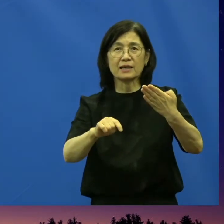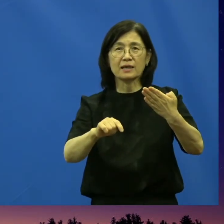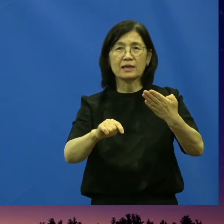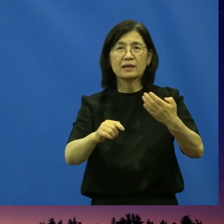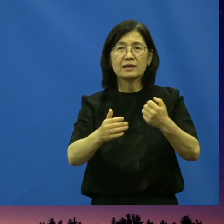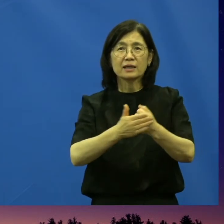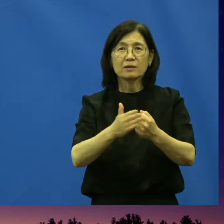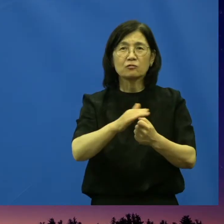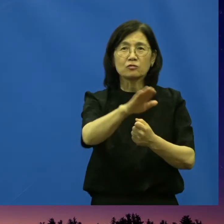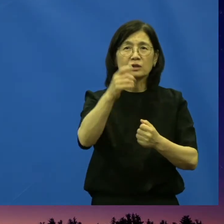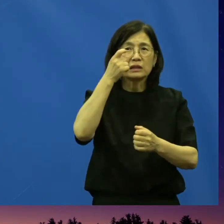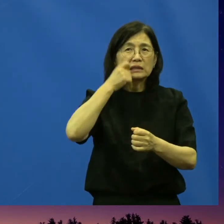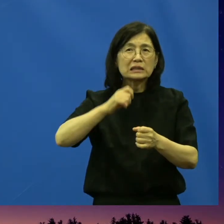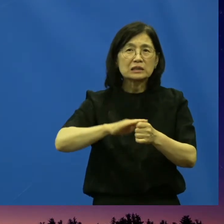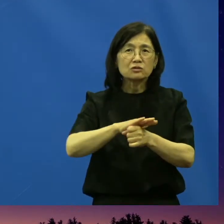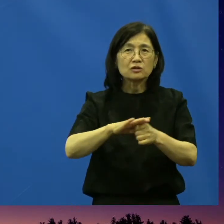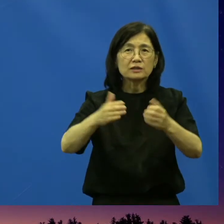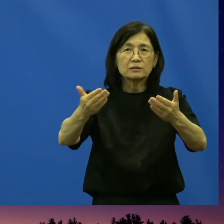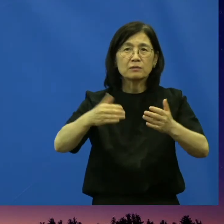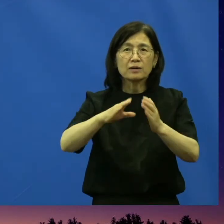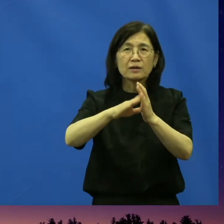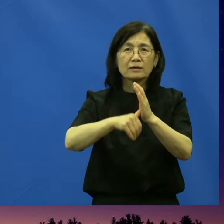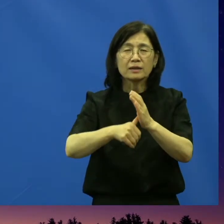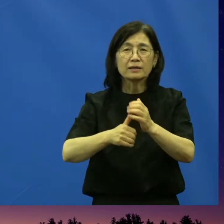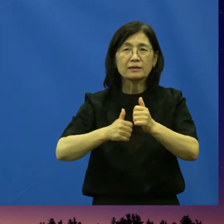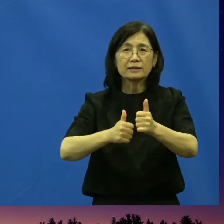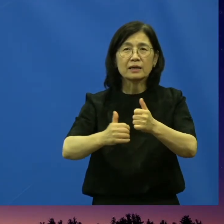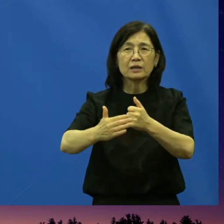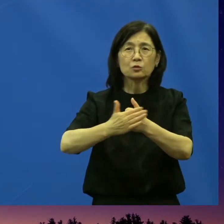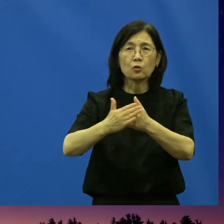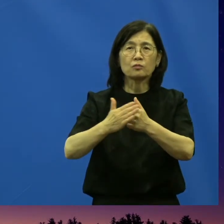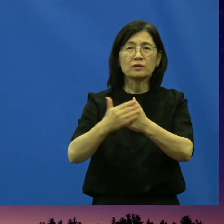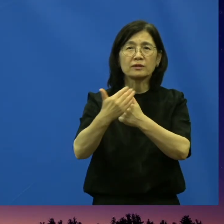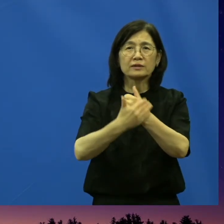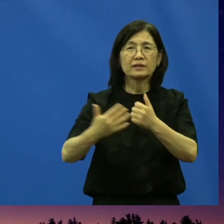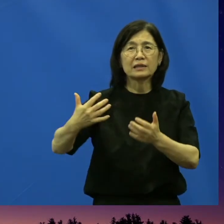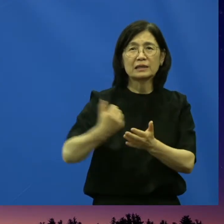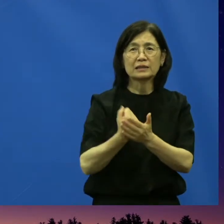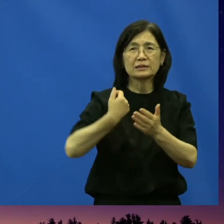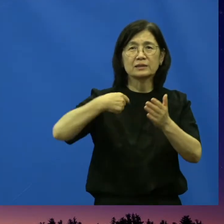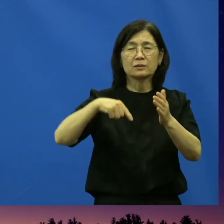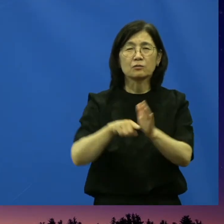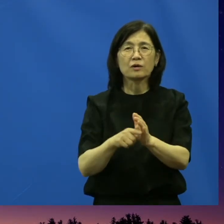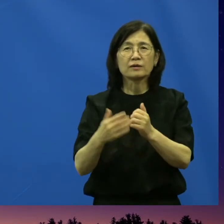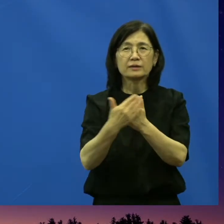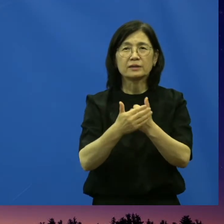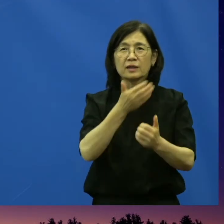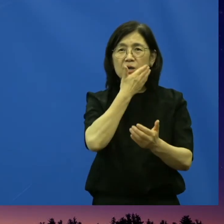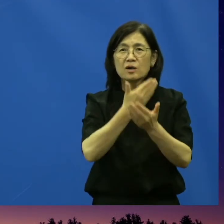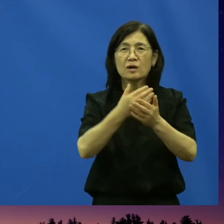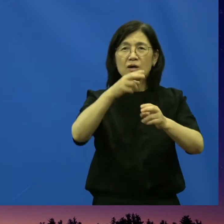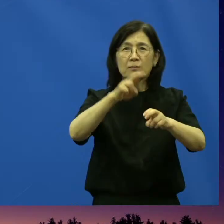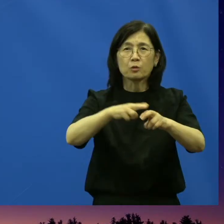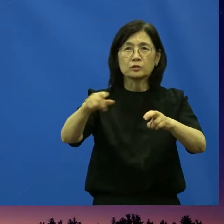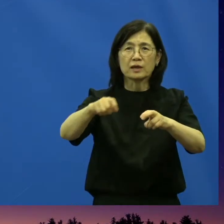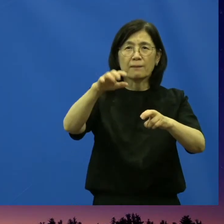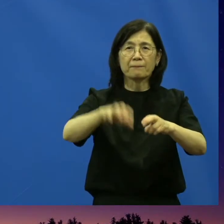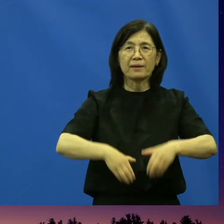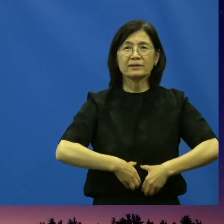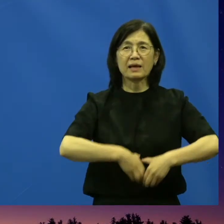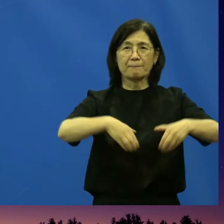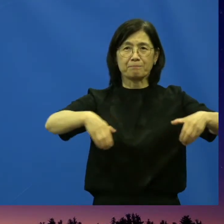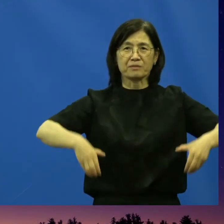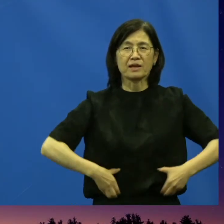그러므로 우리는 긍휼을 하심을 구하고 때를 따라 돕는 은혜를 얻기 위하여 은혜의 보좌 앞에